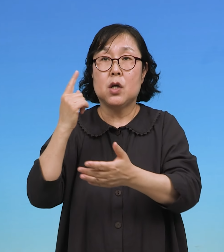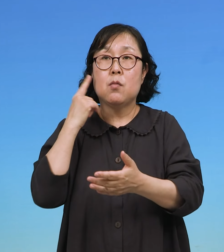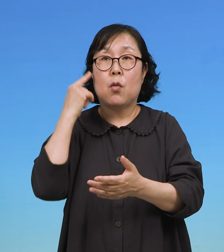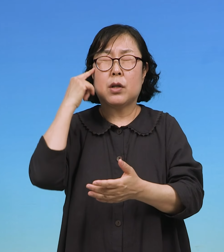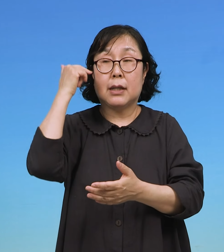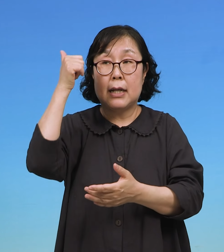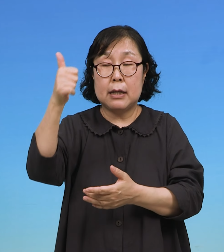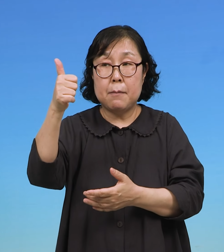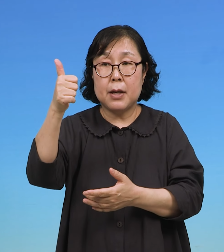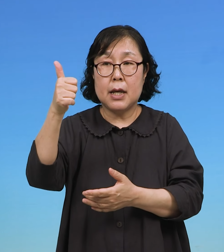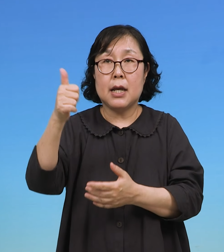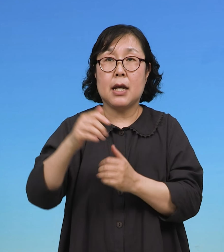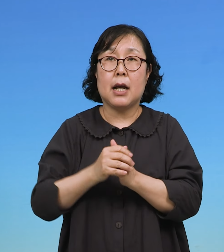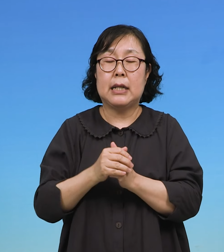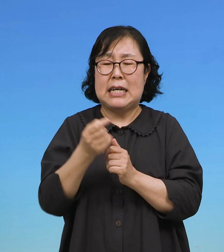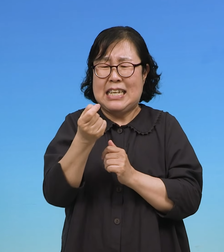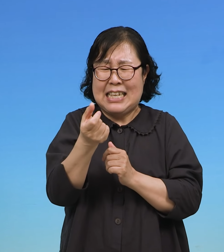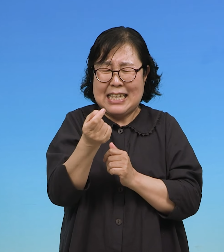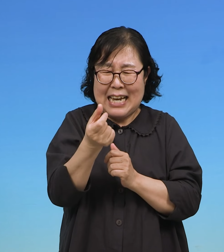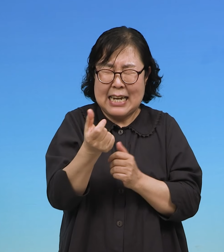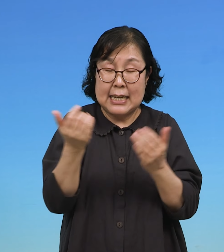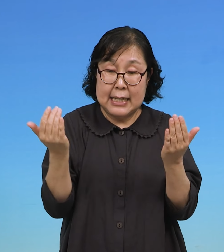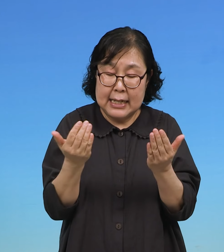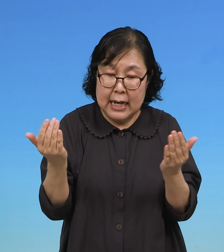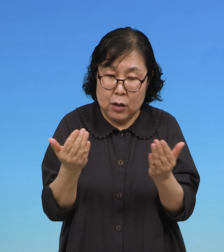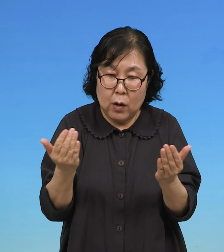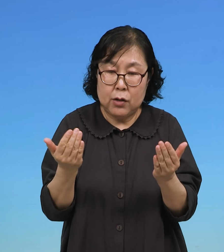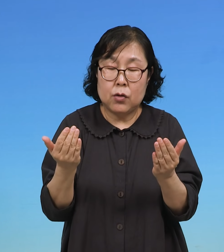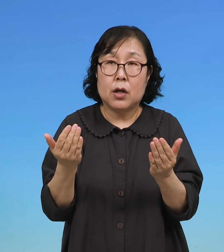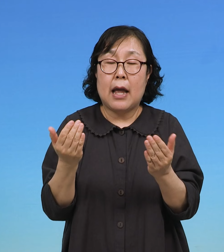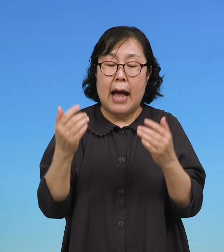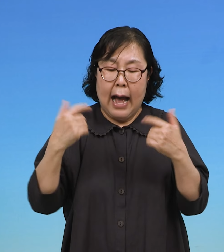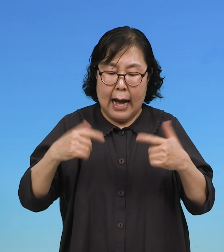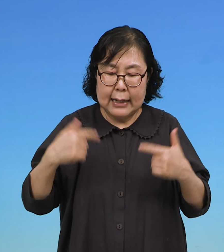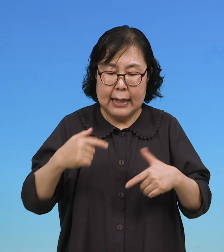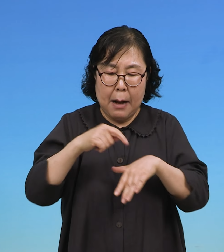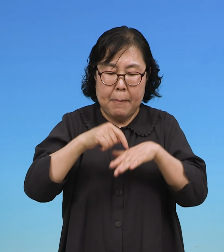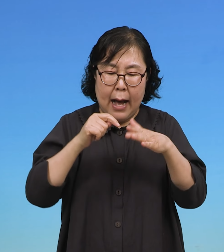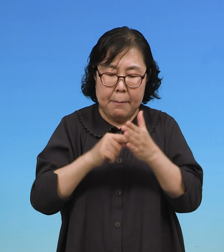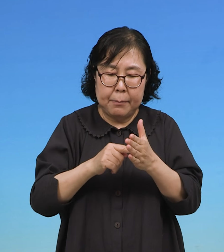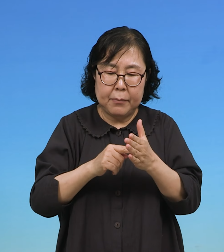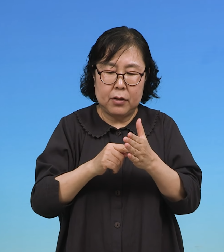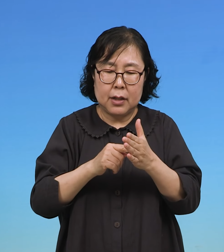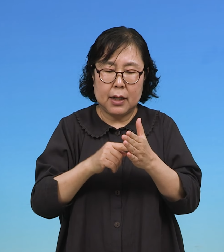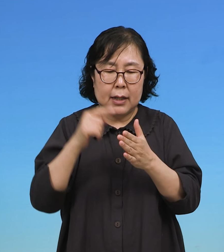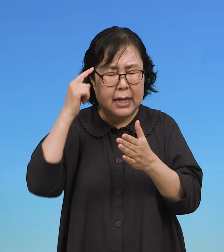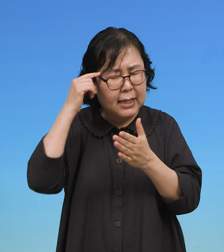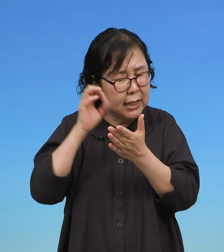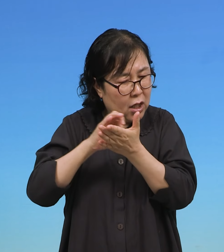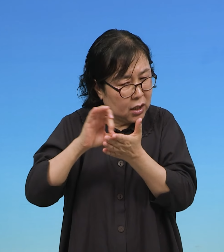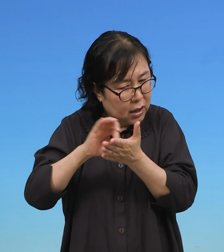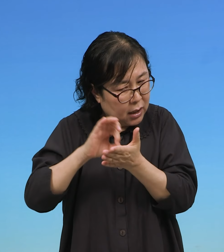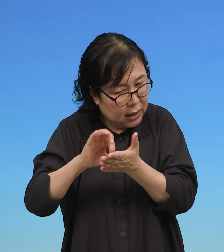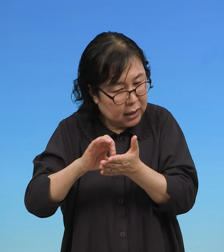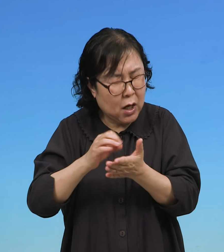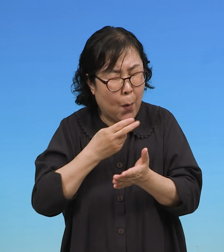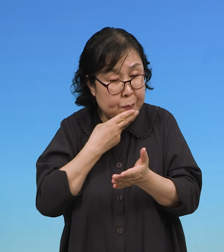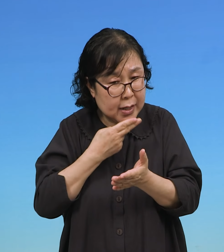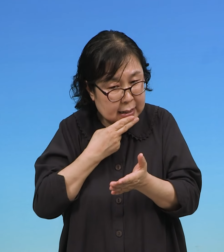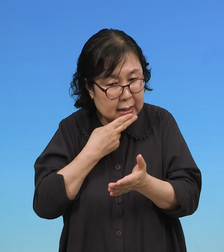참 아무 일 같지도 않은 사소한 일에도 늘 마음을 잘 쓰느냐,